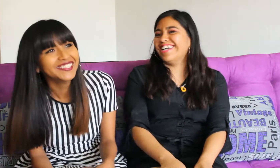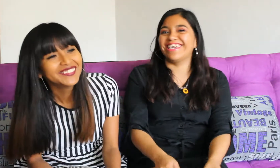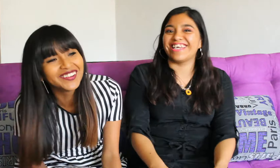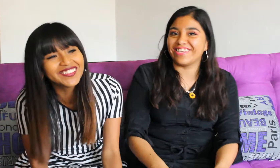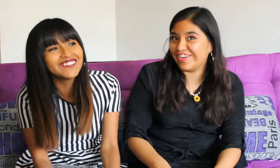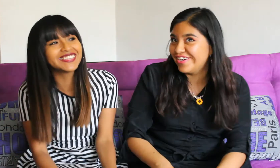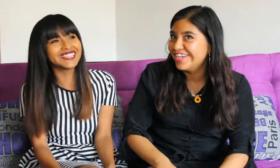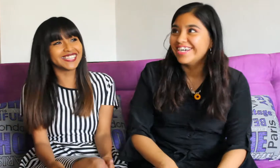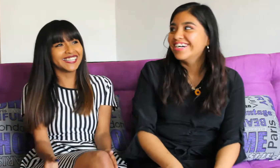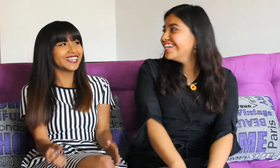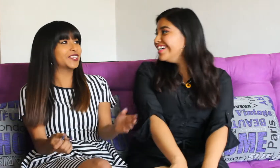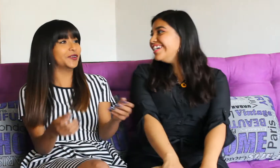obviamente sí.